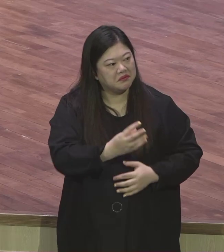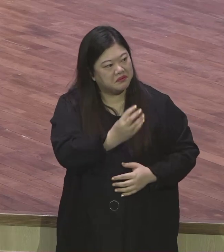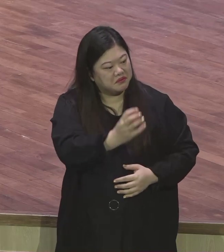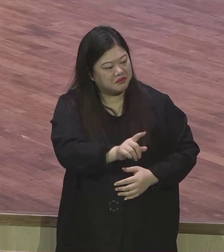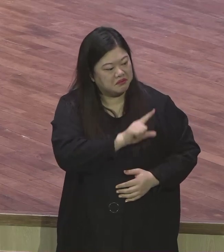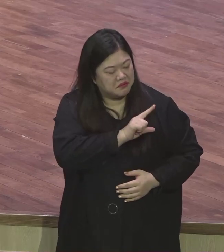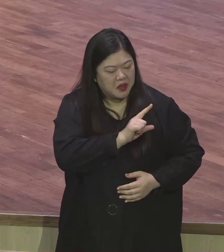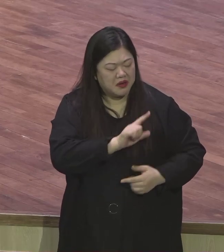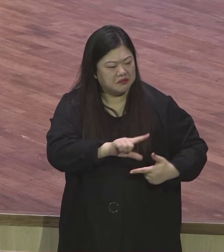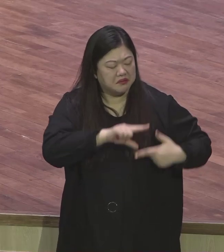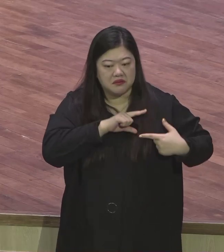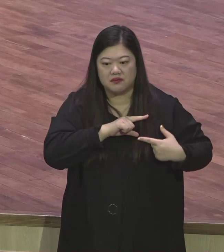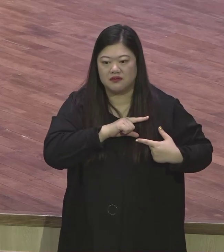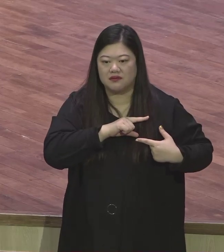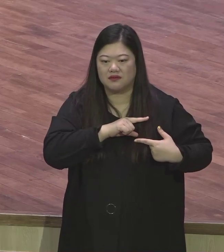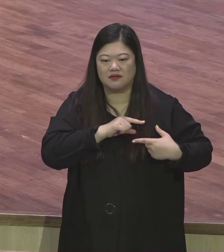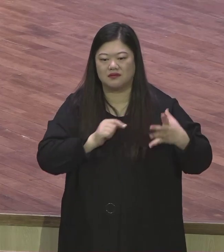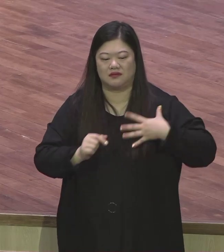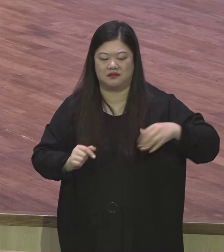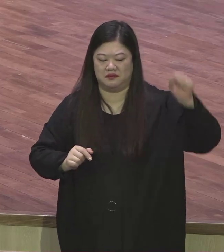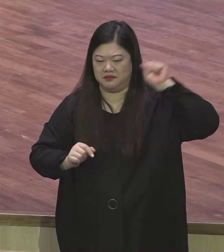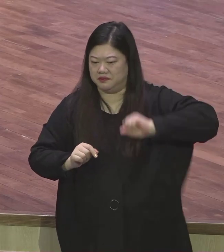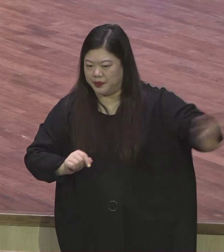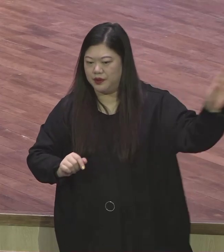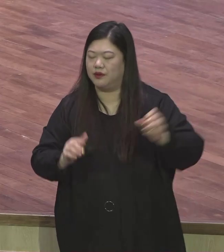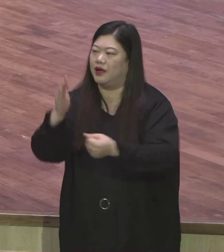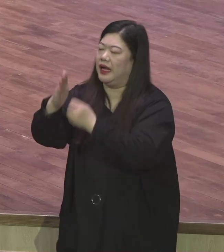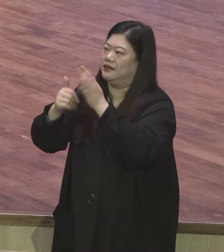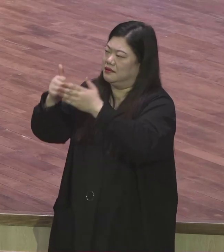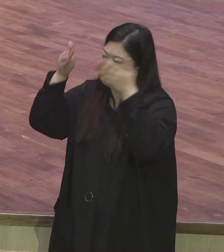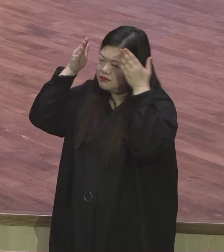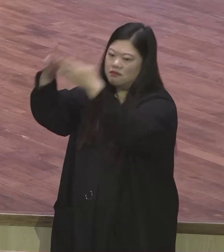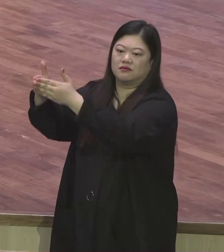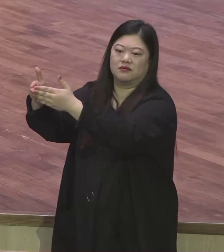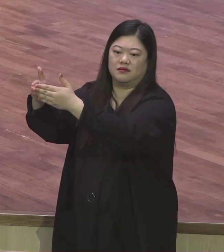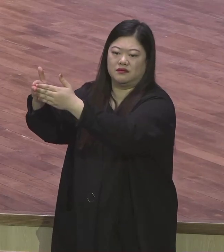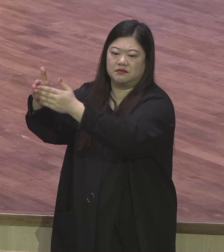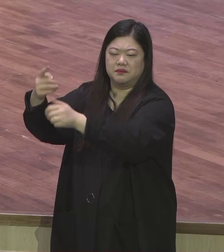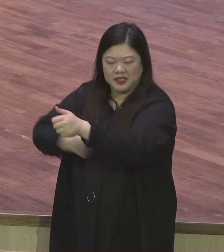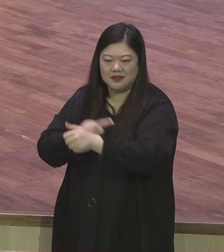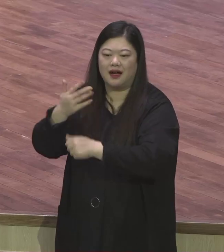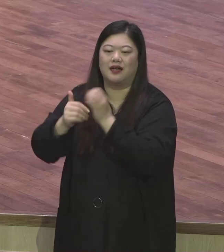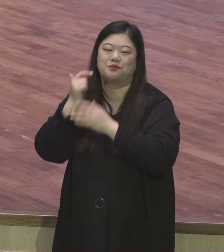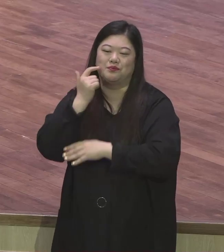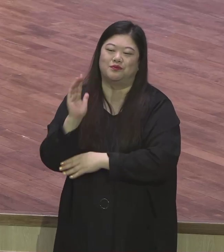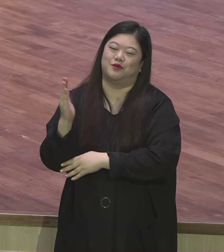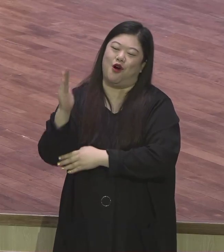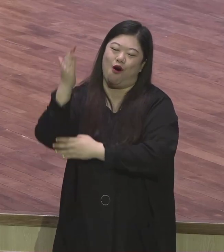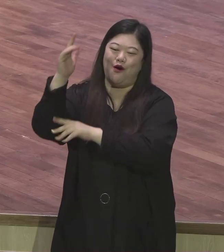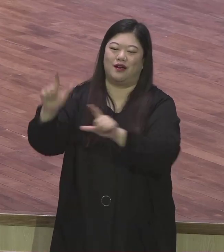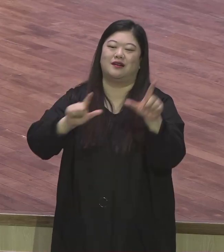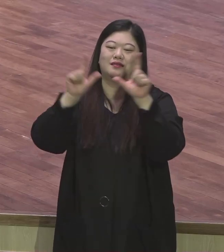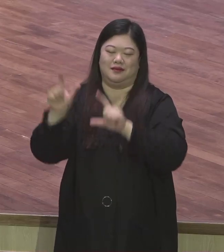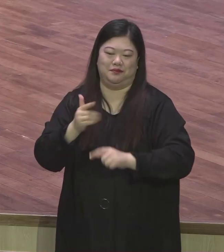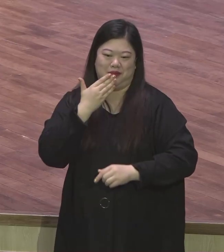짊어지시기 바랍니다. 그러면 여러분은 하나님께 영광 돌리는 삶을 살 수가